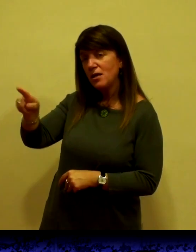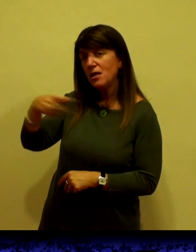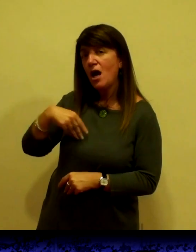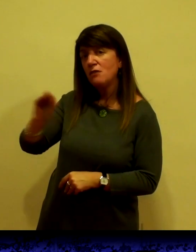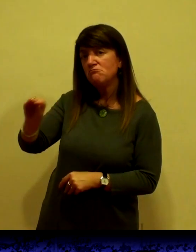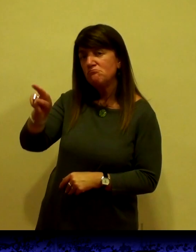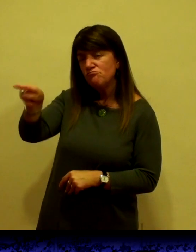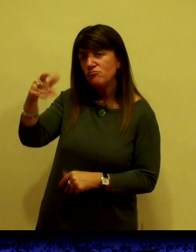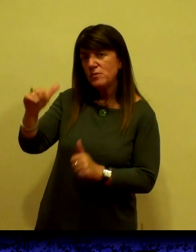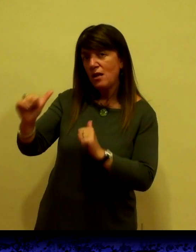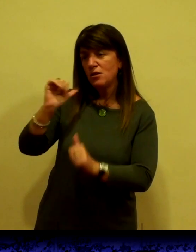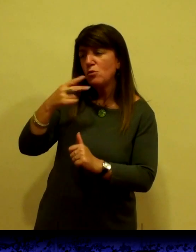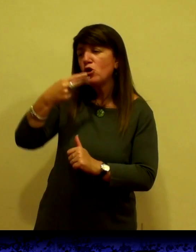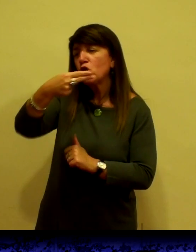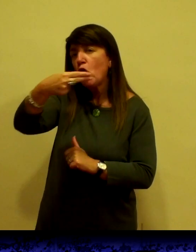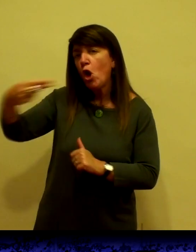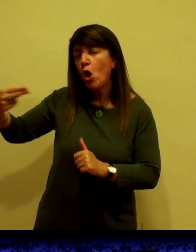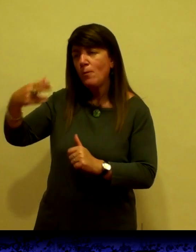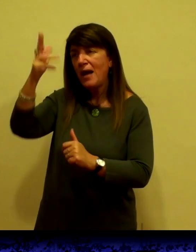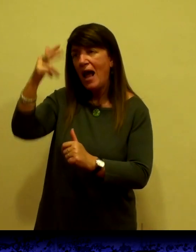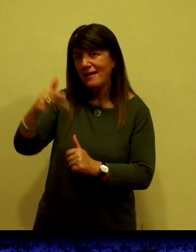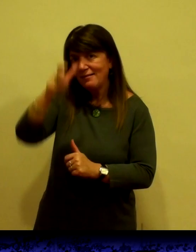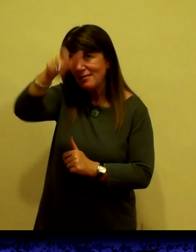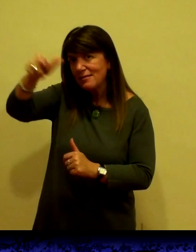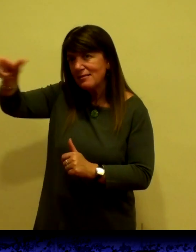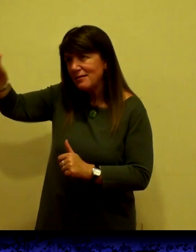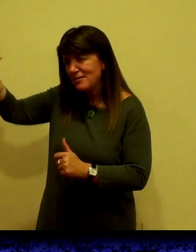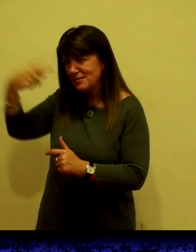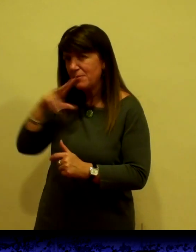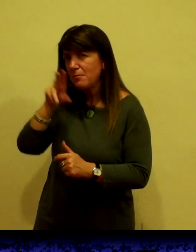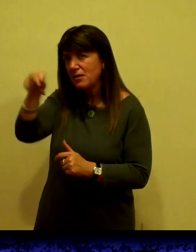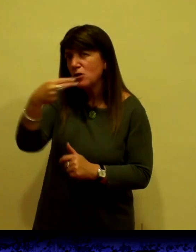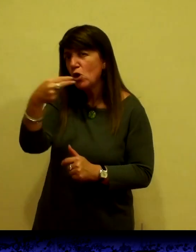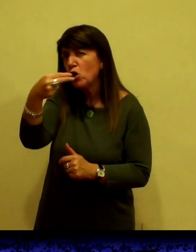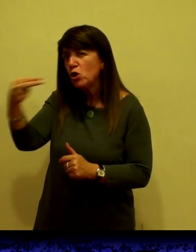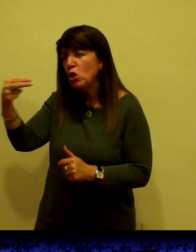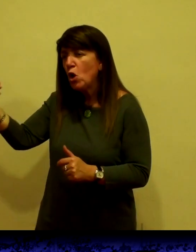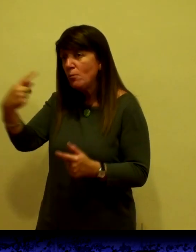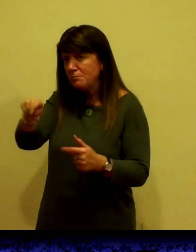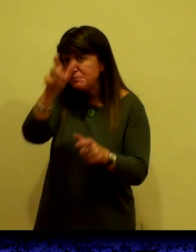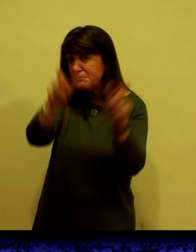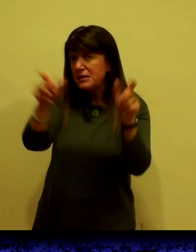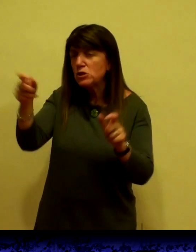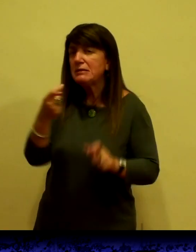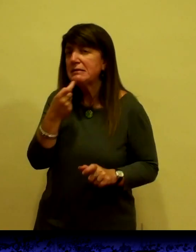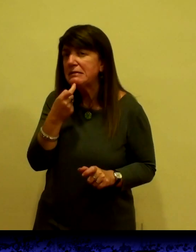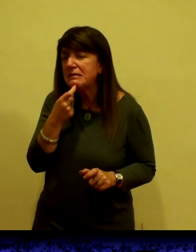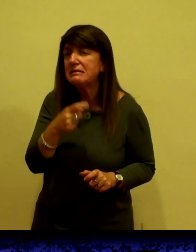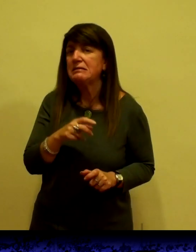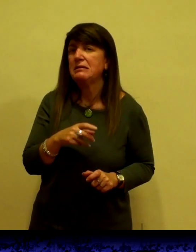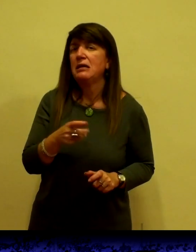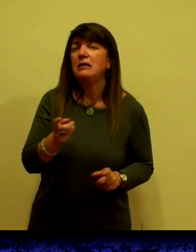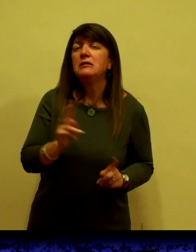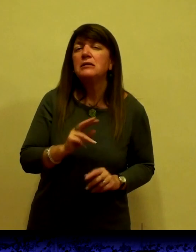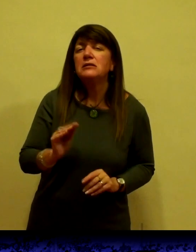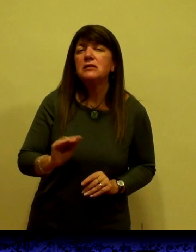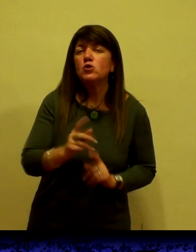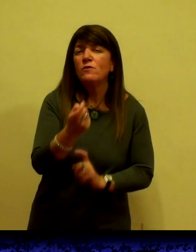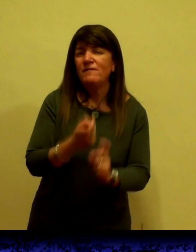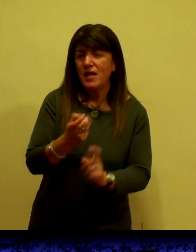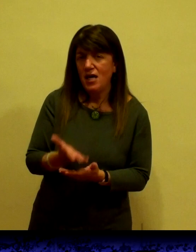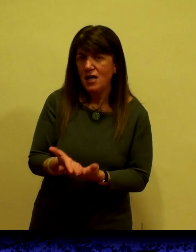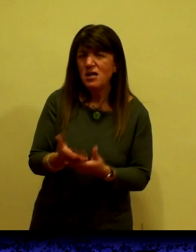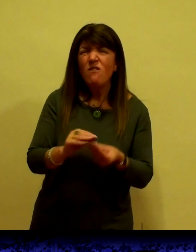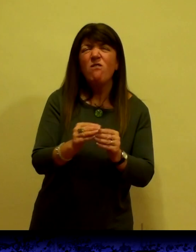degli artisti che hanno partecipato, se ci puoi proprio dire chi sono, da dove vengono, cosa fanno e quali opere hanno